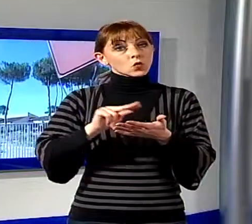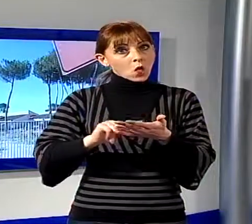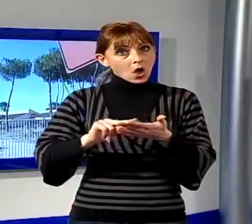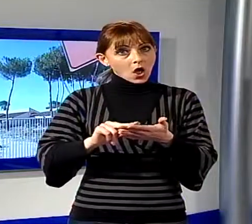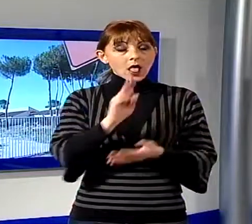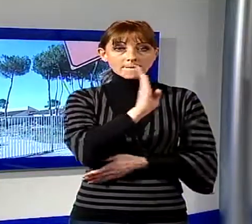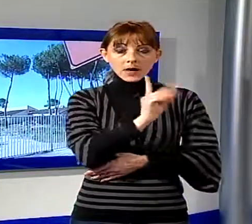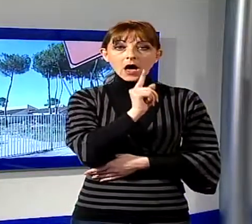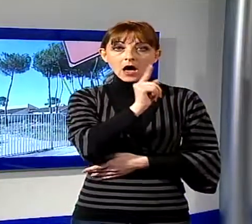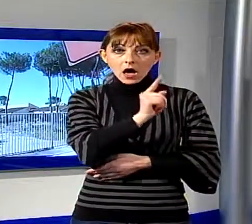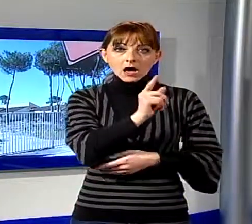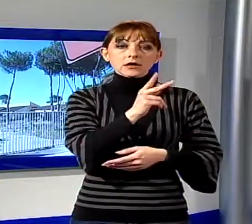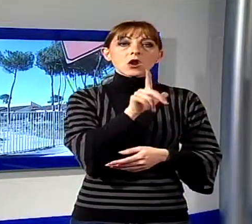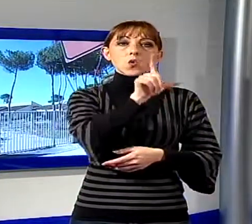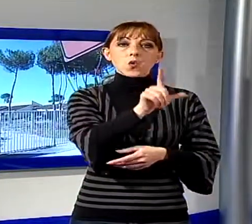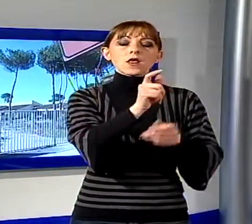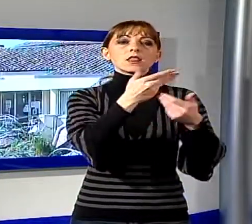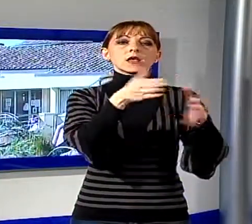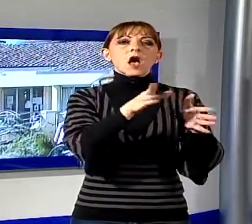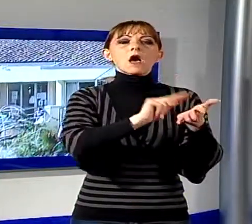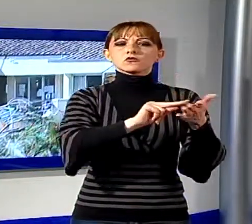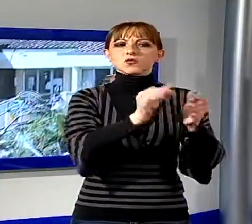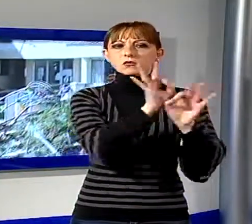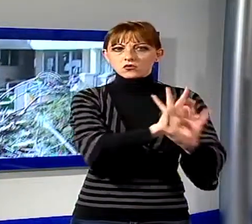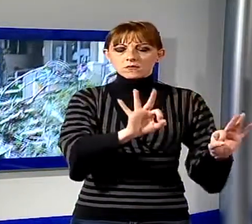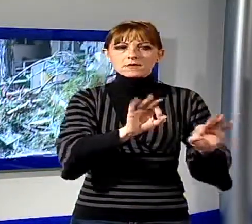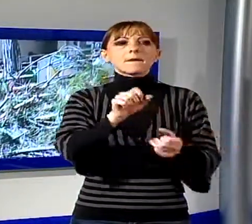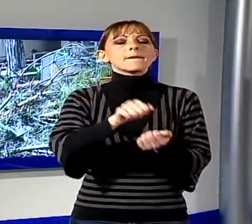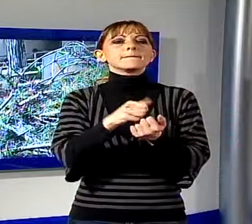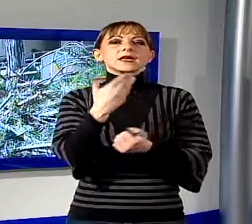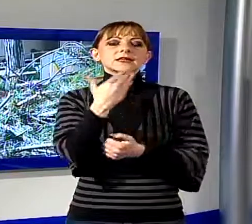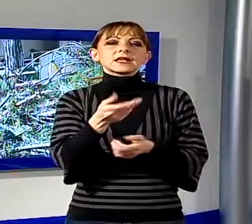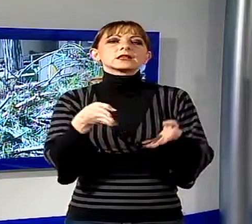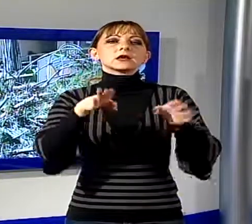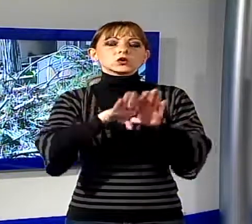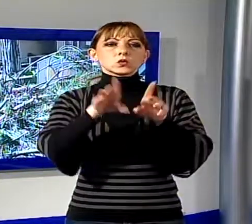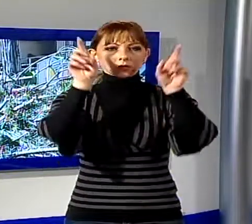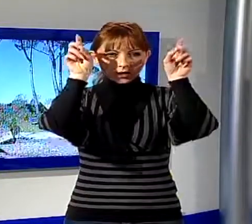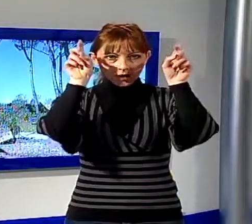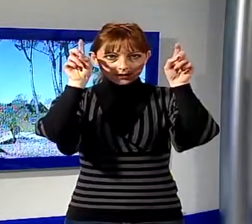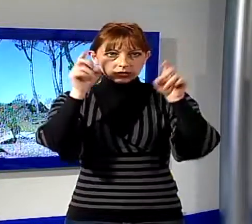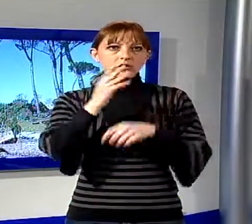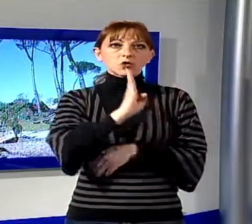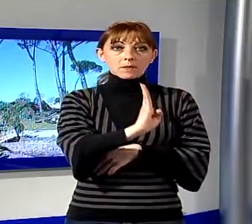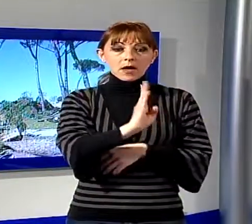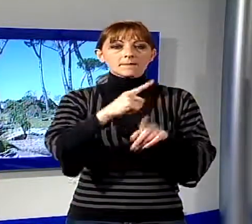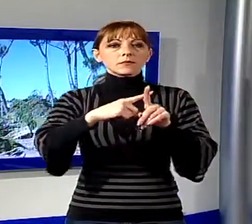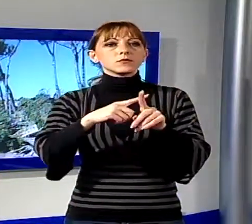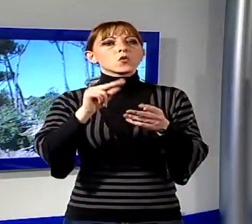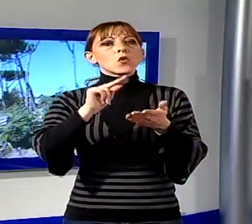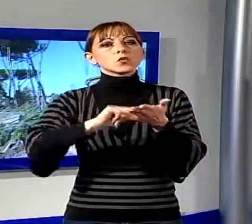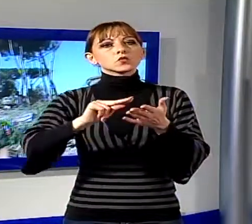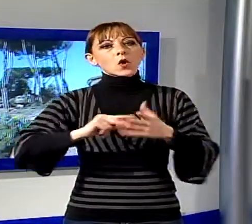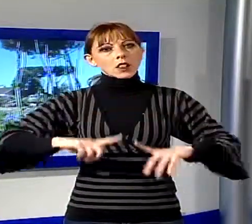lezioni riprenderanno regolarmente. A Pietrasanta rimangono chiuse l'asilo nido Bambi a Fiumetto e le scuole